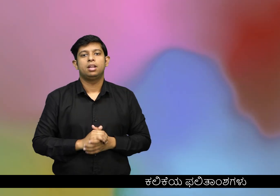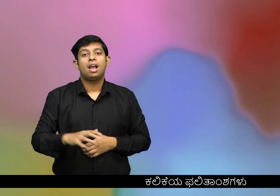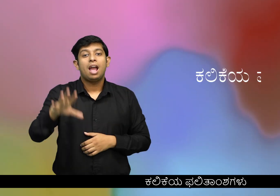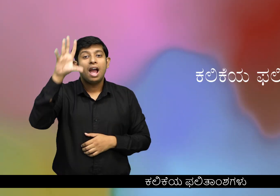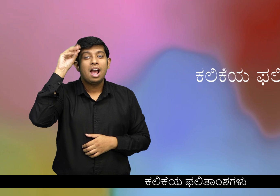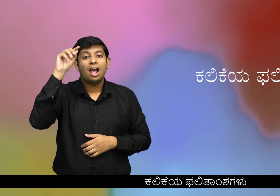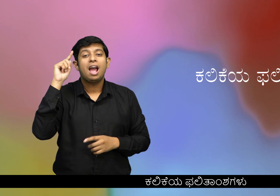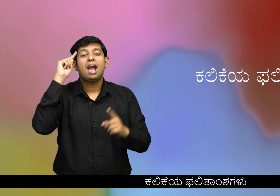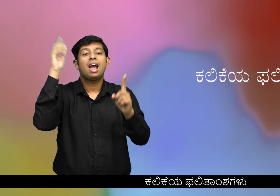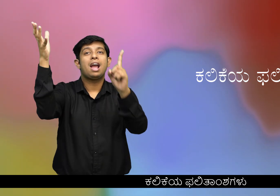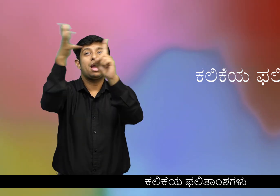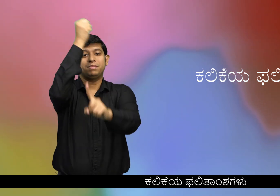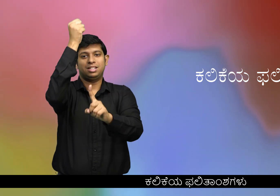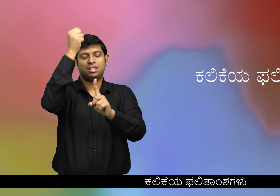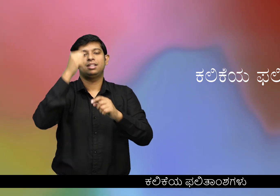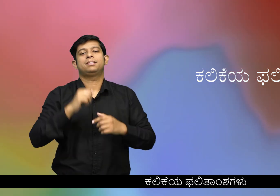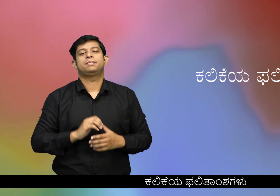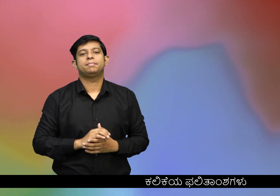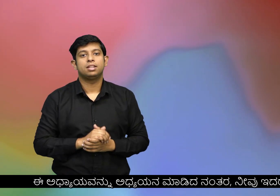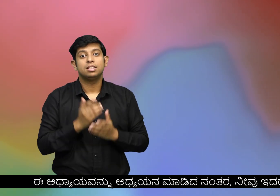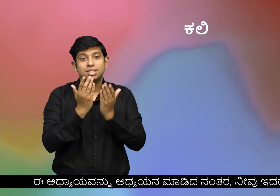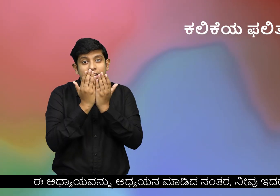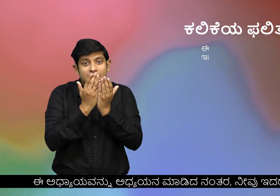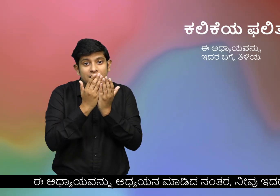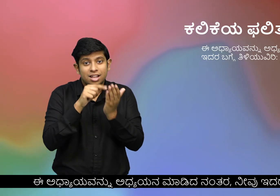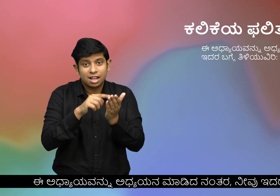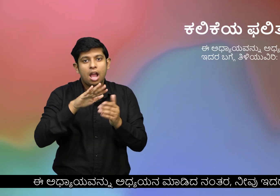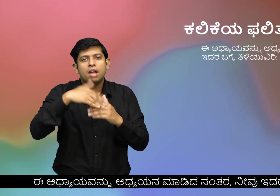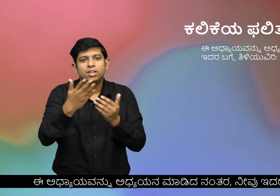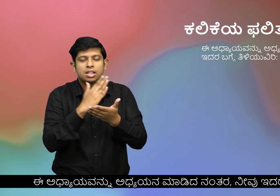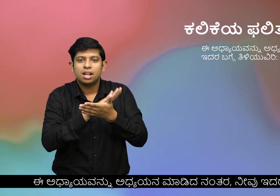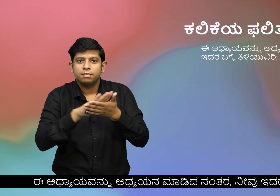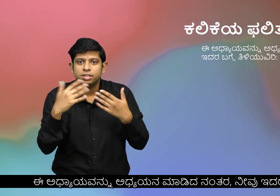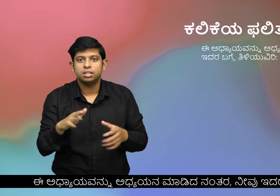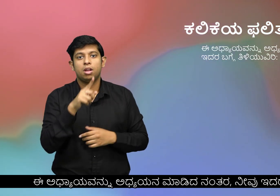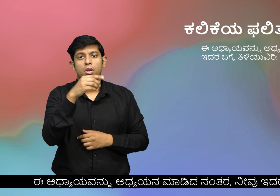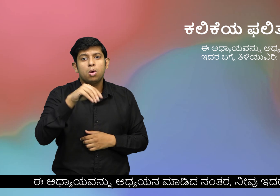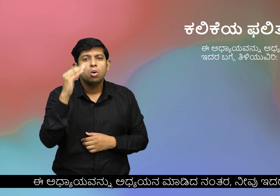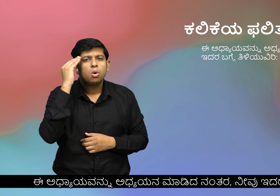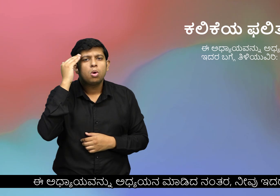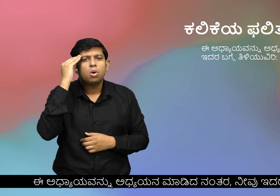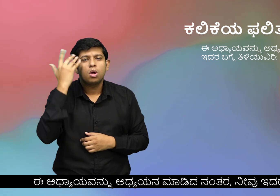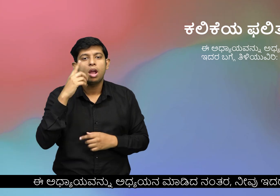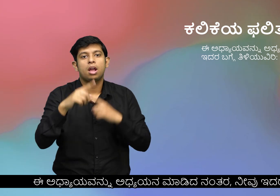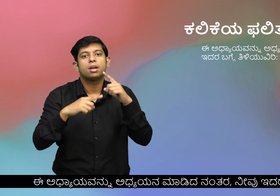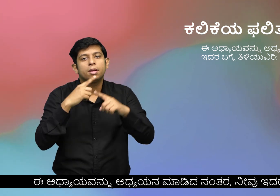ಕಲಿಕೆಯ ಫಲಿತಾಂಶಗಳು. ಈ ಅಧ್ಯಾಯವನ್ನು ಅಧ್ಯಯನ ಮಾಡಿದ ನಂತರ ನೀವು ಇದರ ಬಗ್ಗೆ